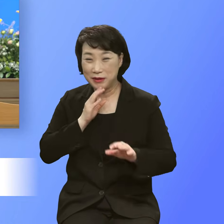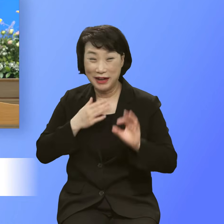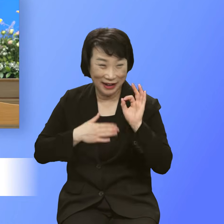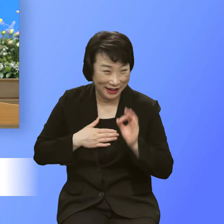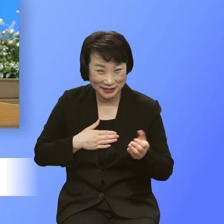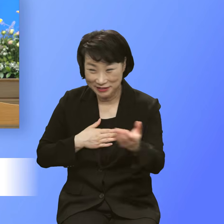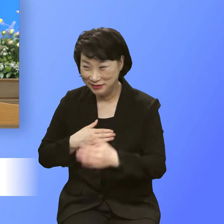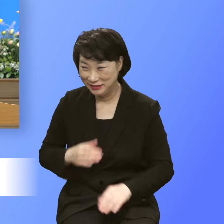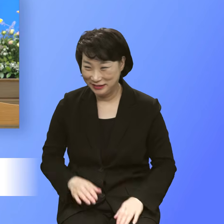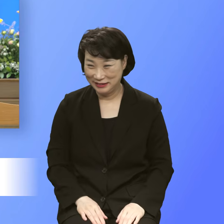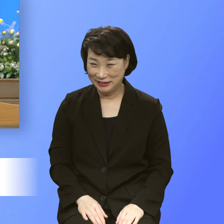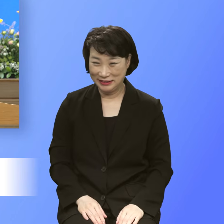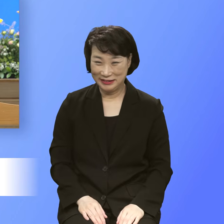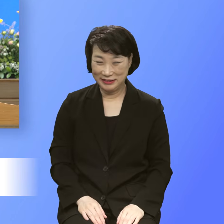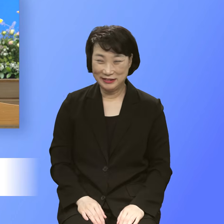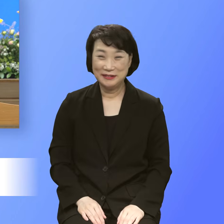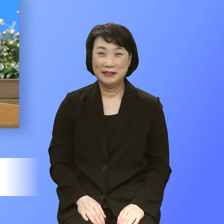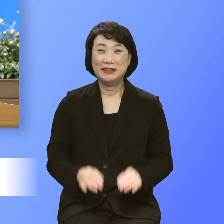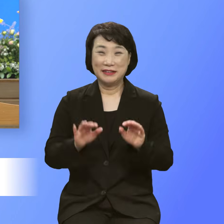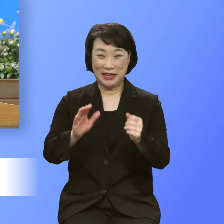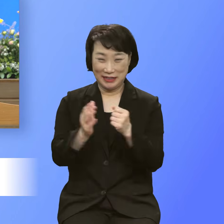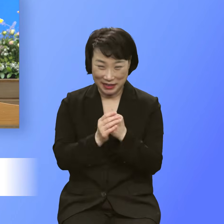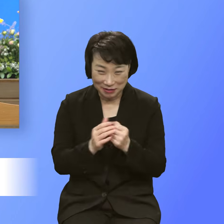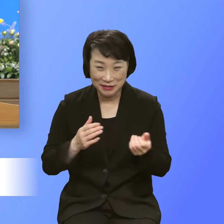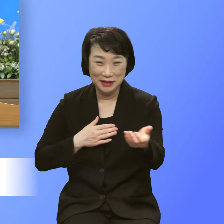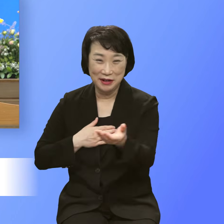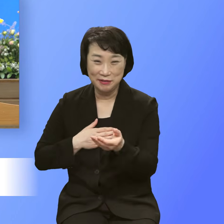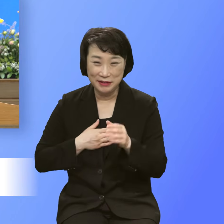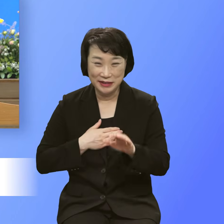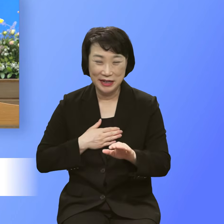알았어요? 자, 그러므로